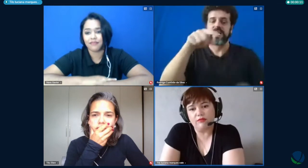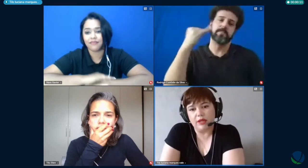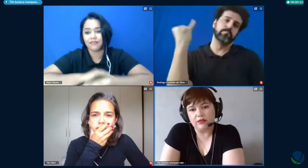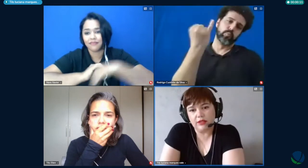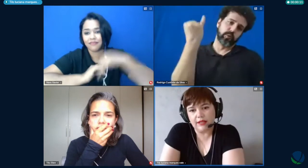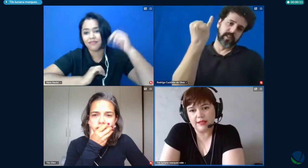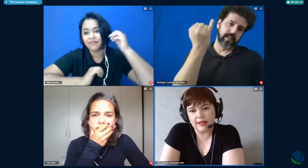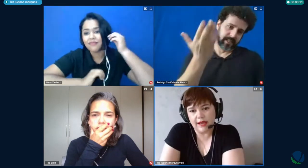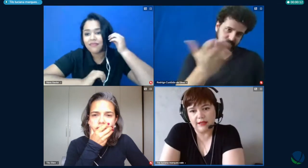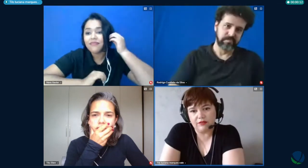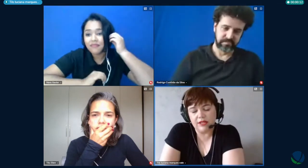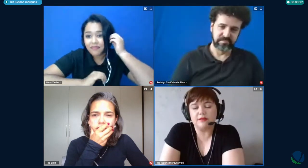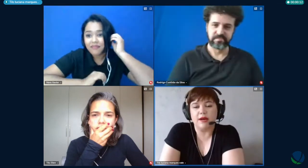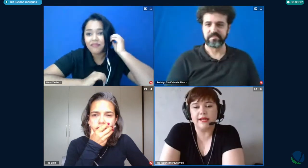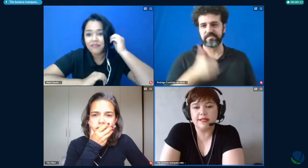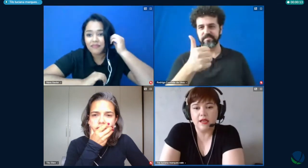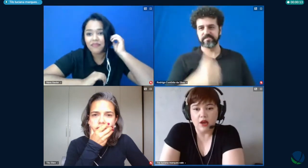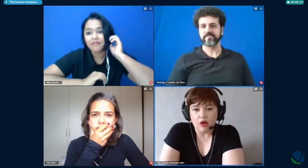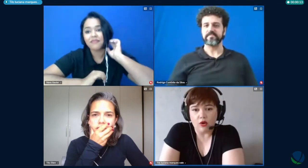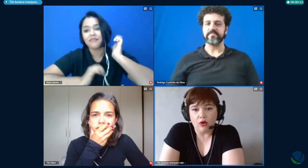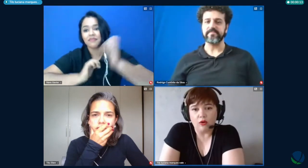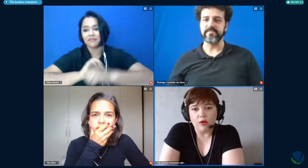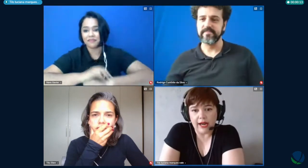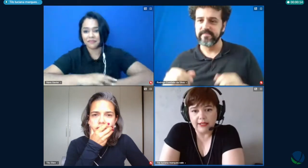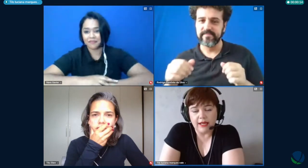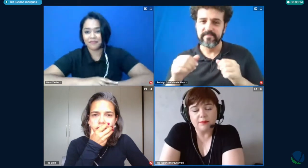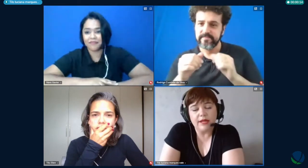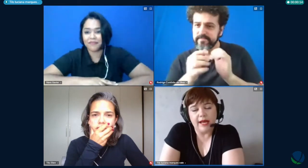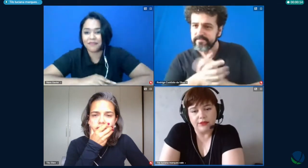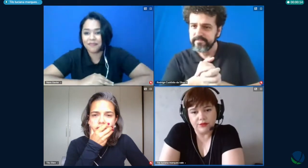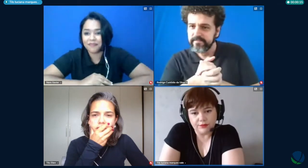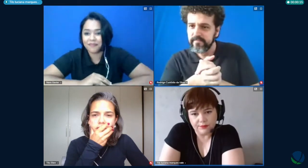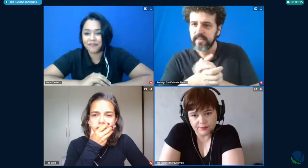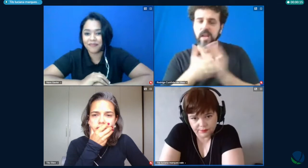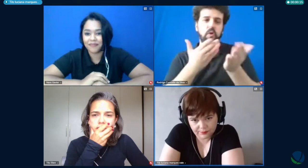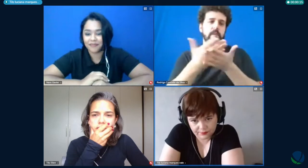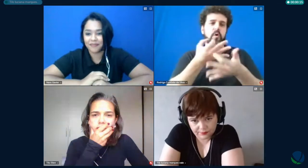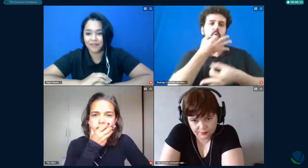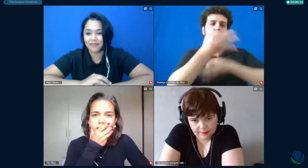esse movimento que tem que ser cada vez mais corroborado e ampliado.